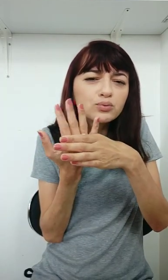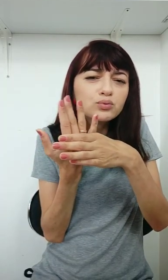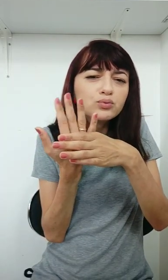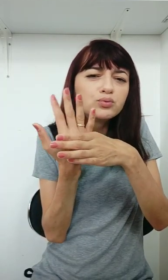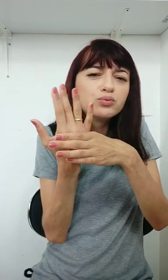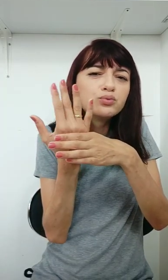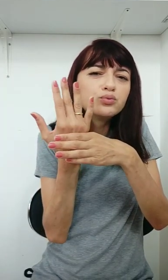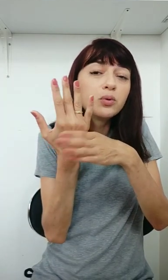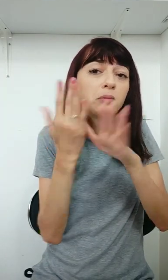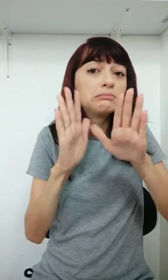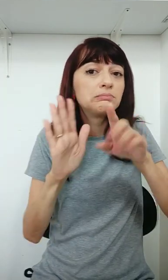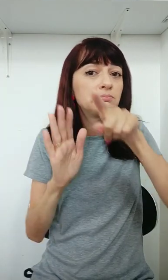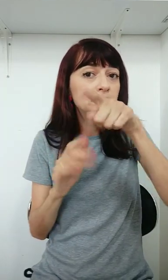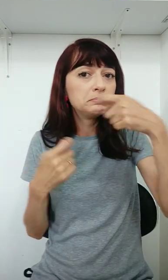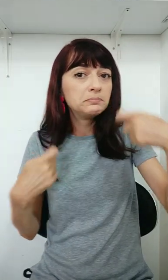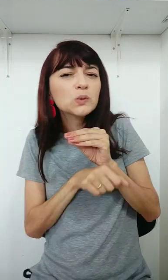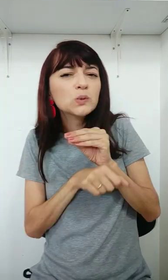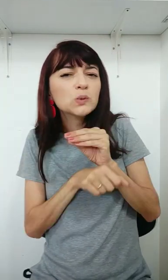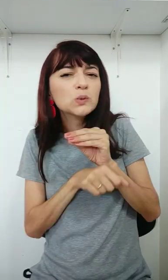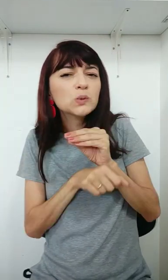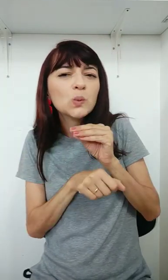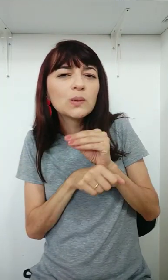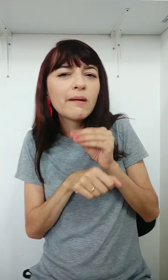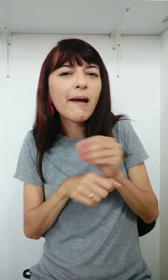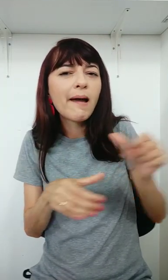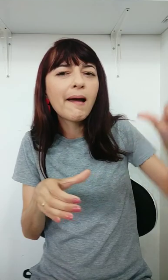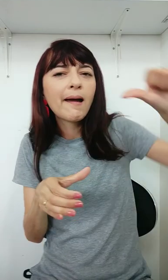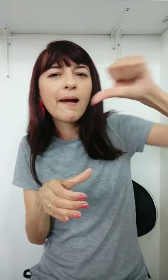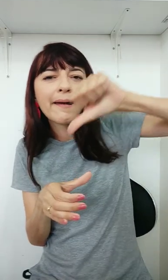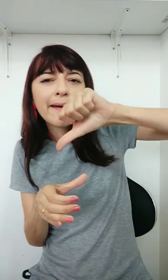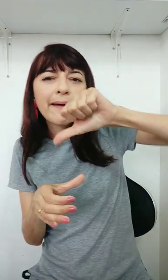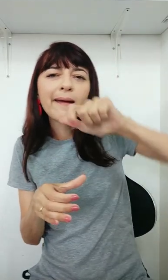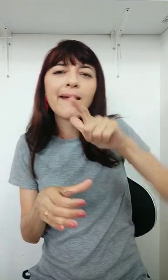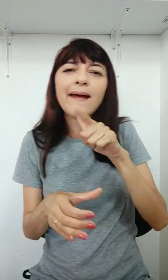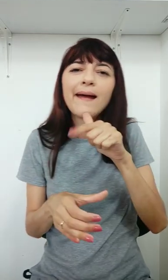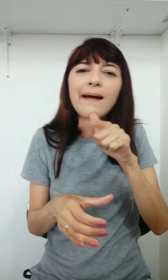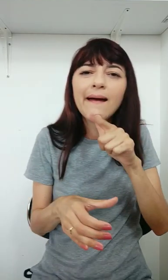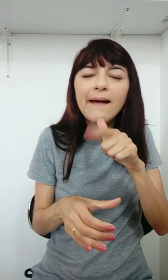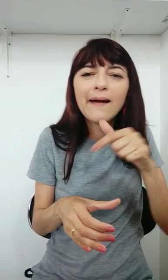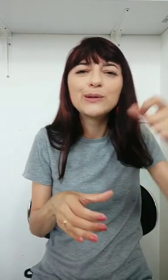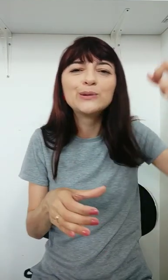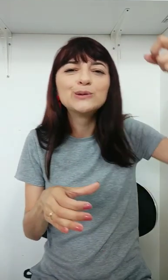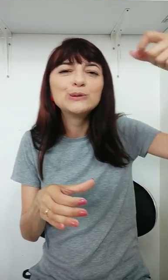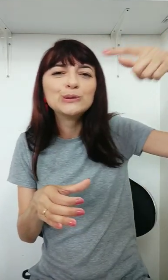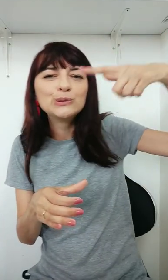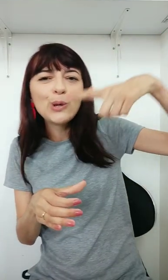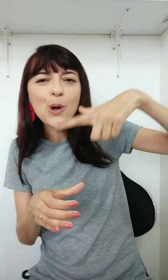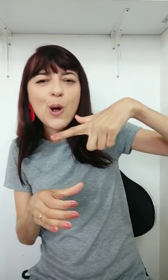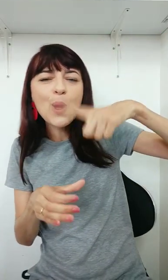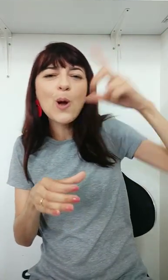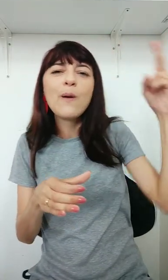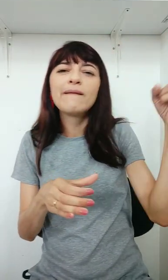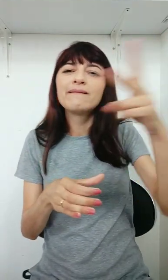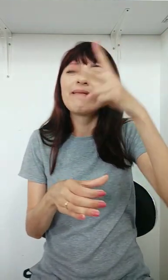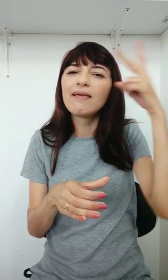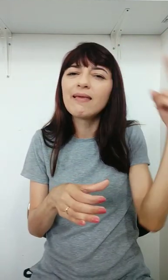da Libras, estou tentando que ela floresça em vocês, não é verdade? Mas vocês também são responsáveis por